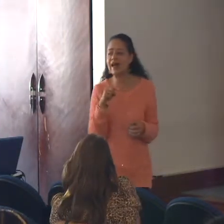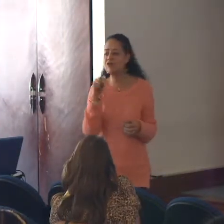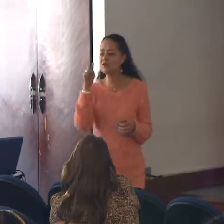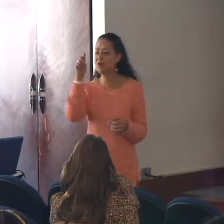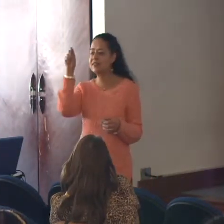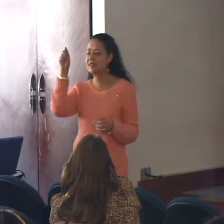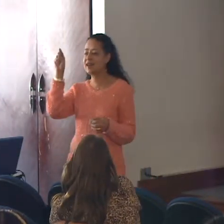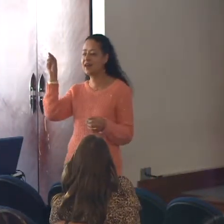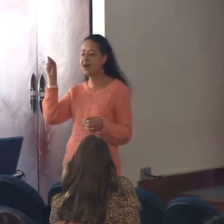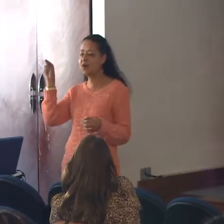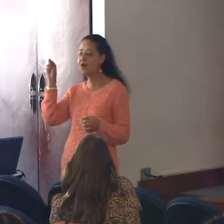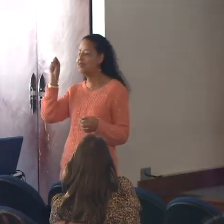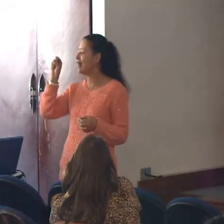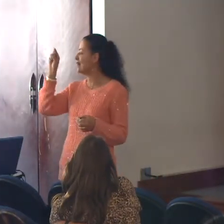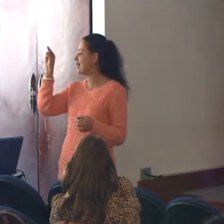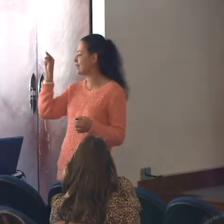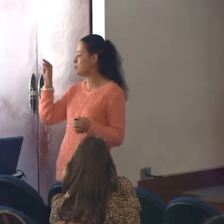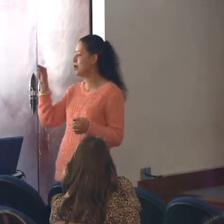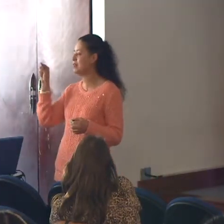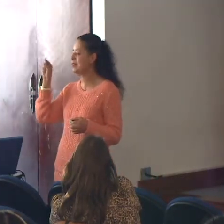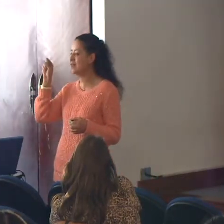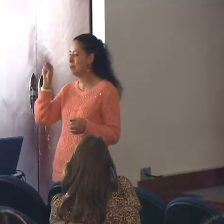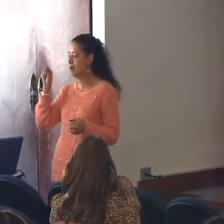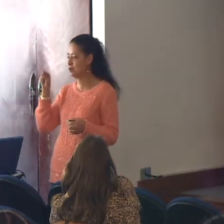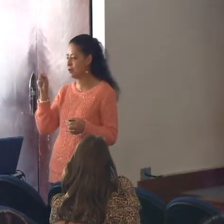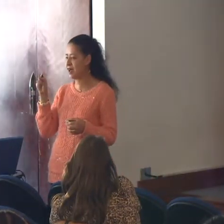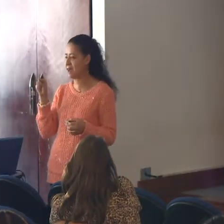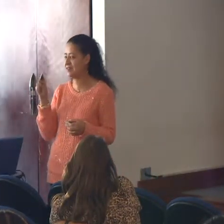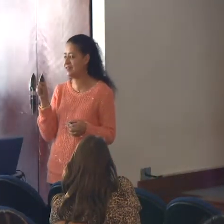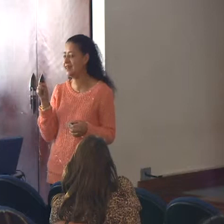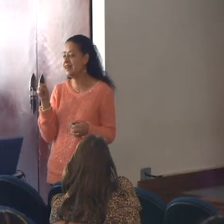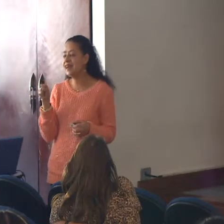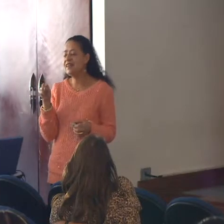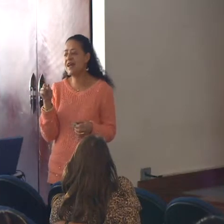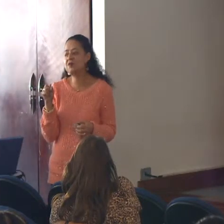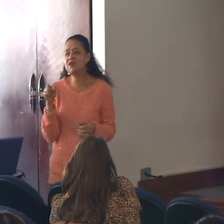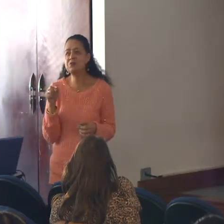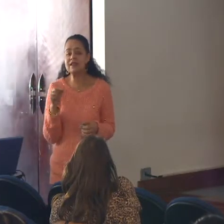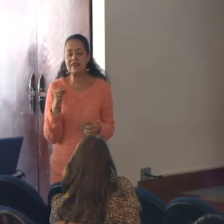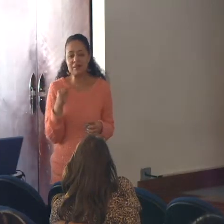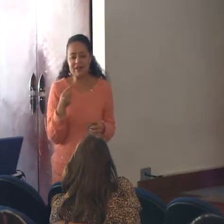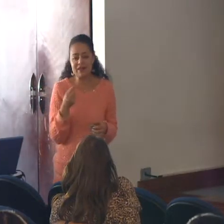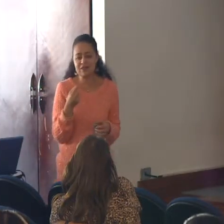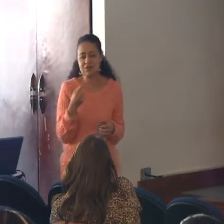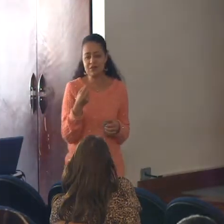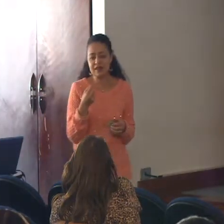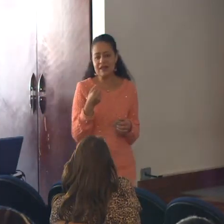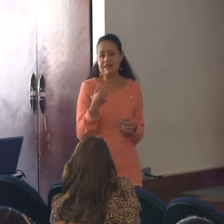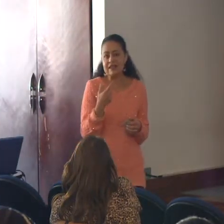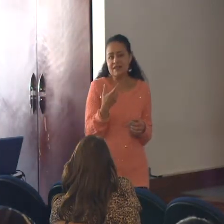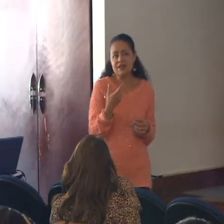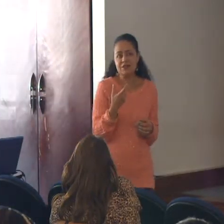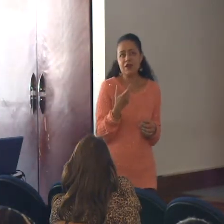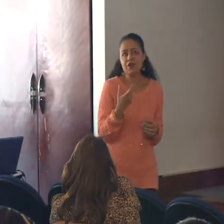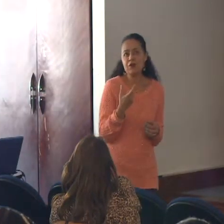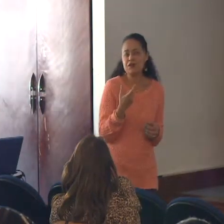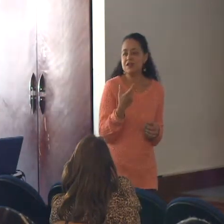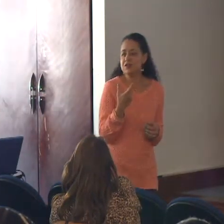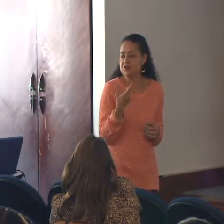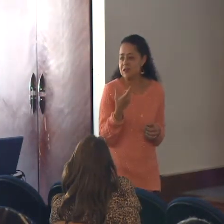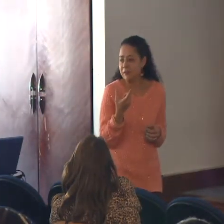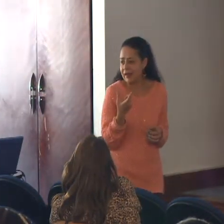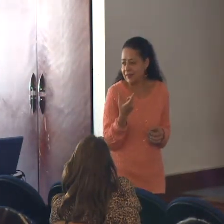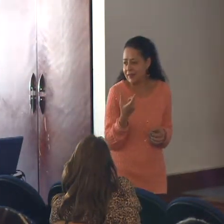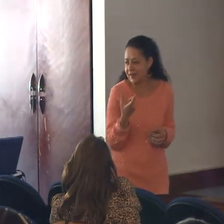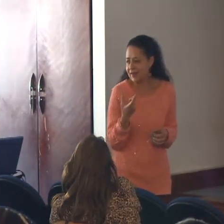y exclusivamente al uso de señaladores, de respuestas y de pictogramas, ¿sí? Digamos que es una interpretación que sí tiene